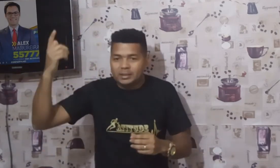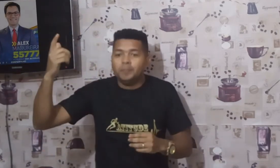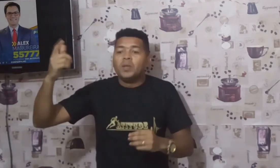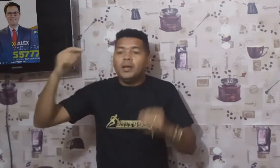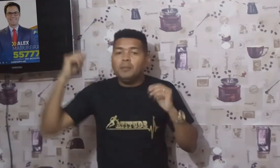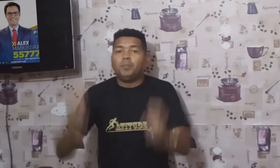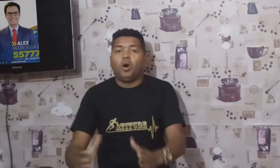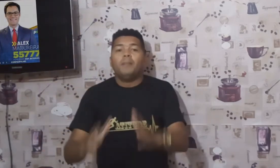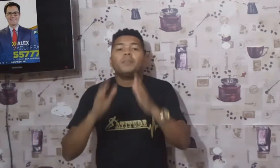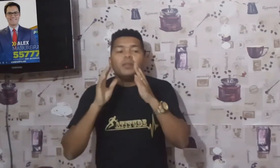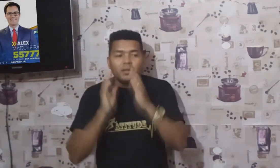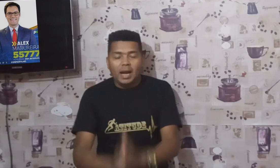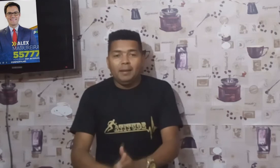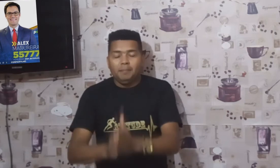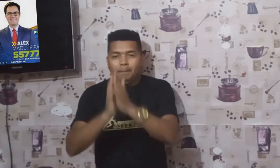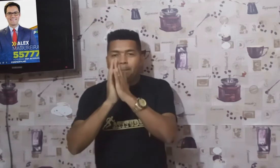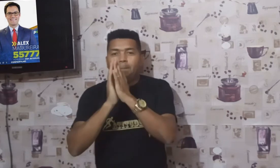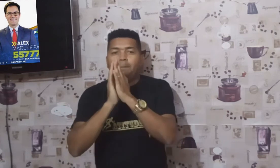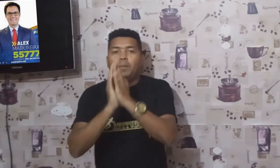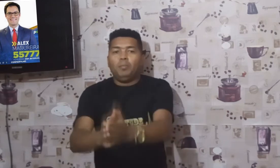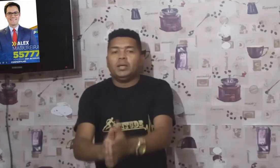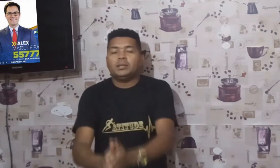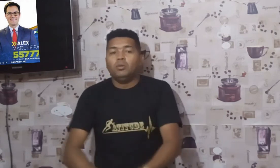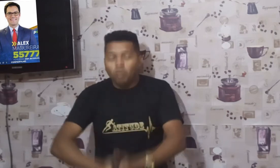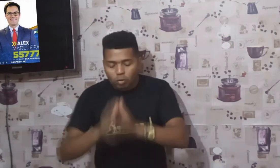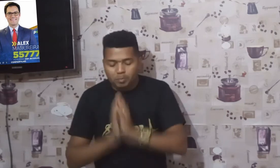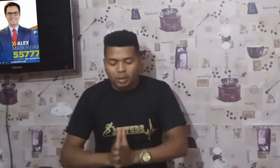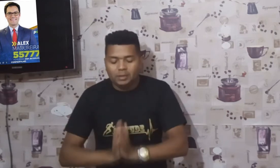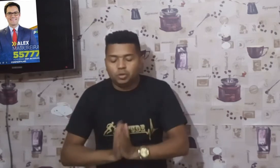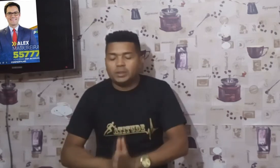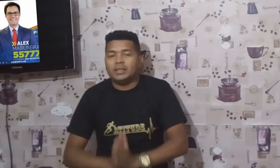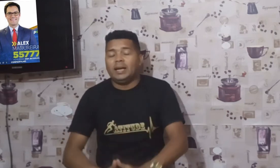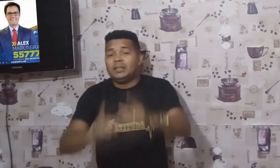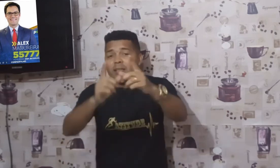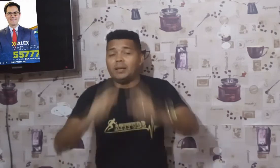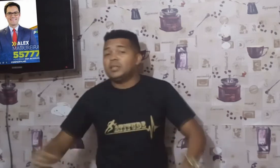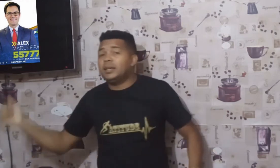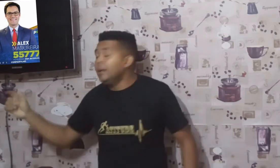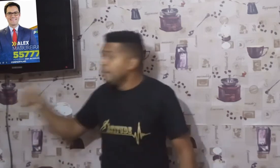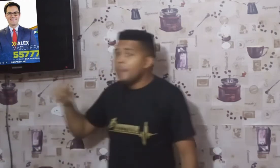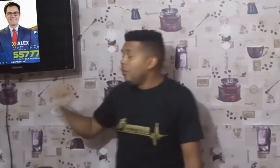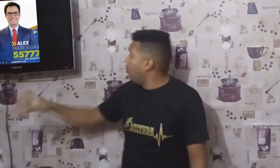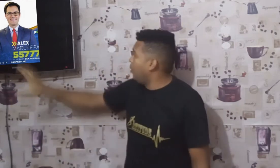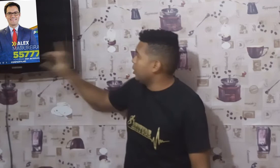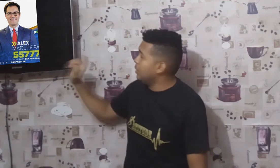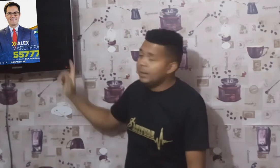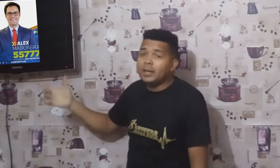fazer em pró da população ou em pró da sociedade. E temos aqui, vou pôr a foto dele aqui, que